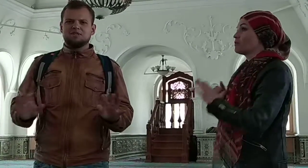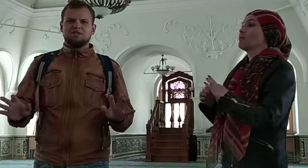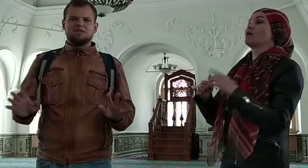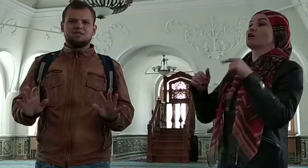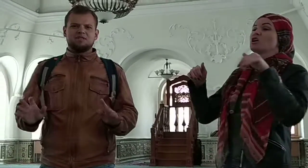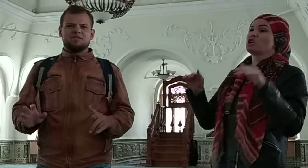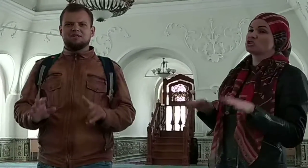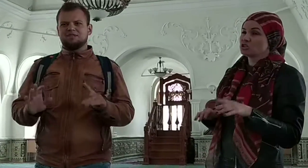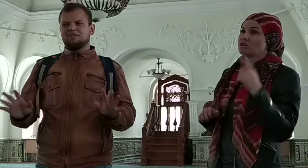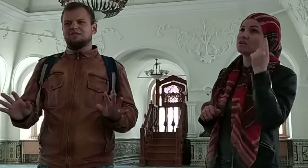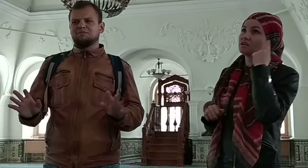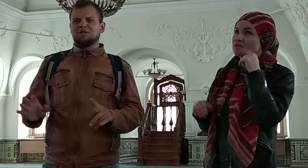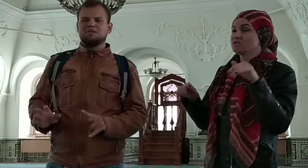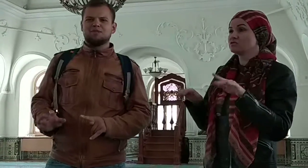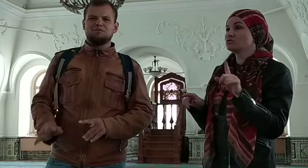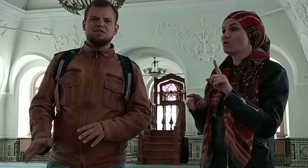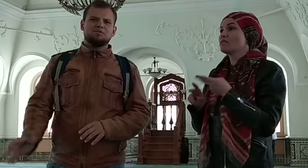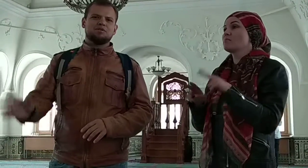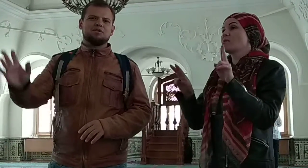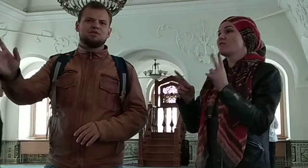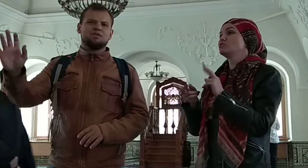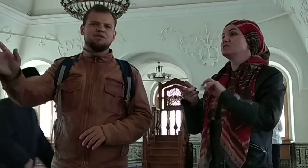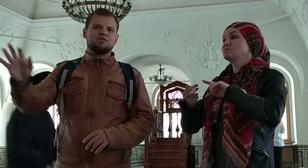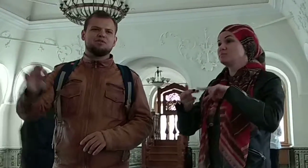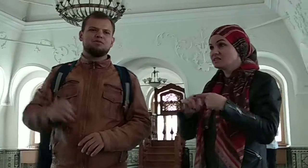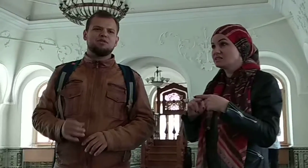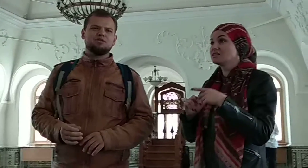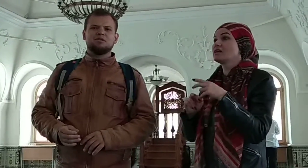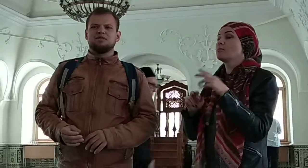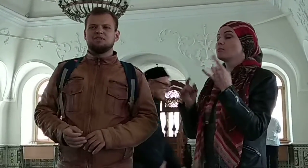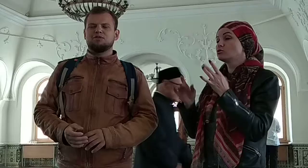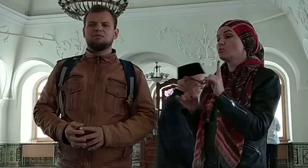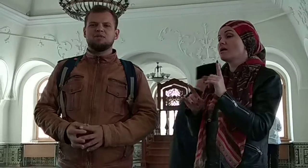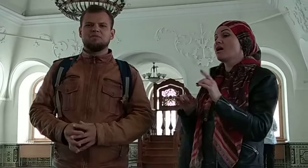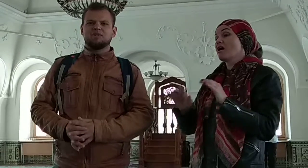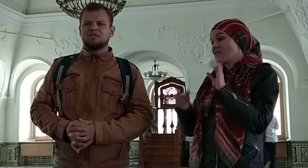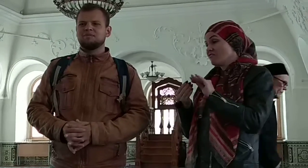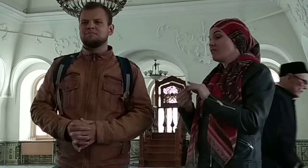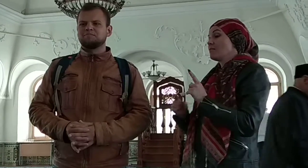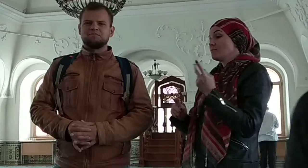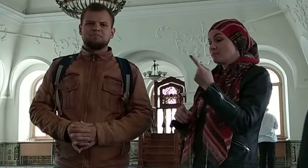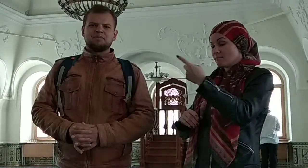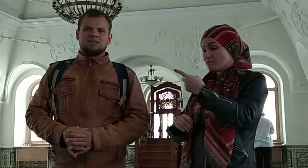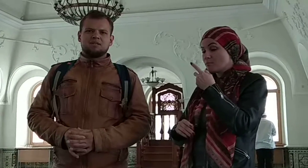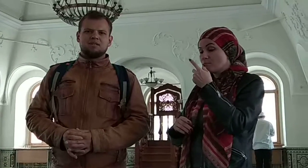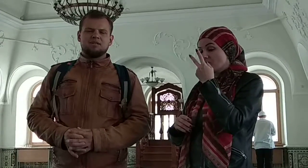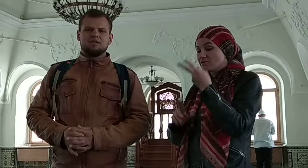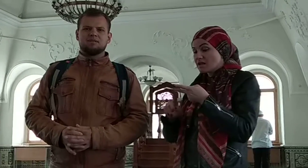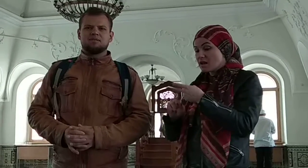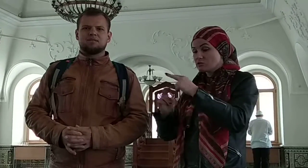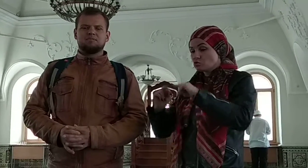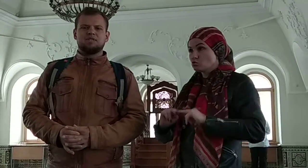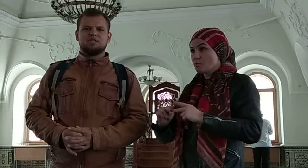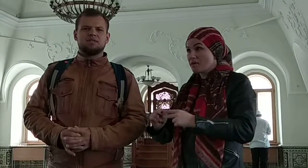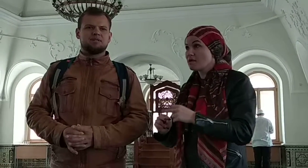решили правила изменить, и просто чтобы на верхнюю ступеньку никто не поднимался. Ну, честно,